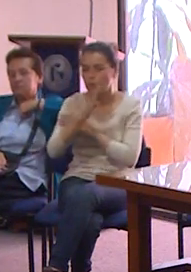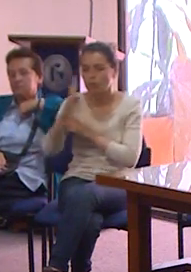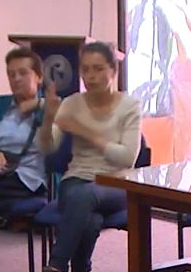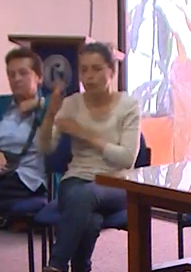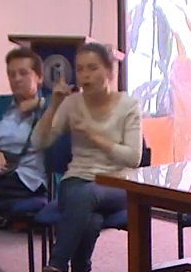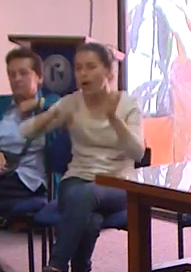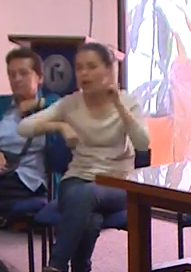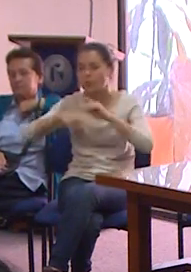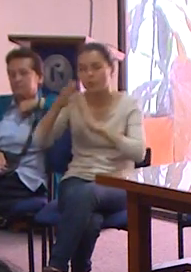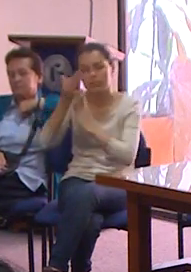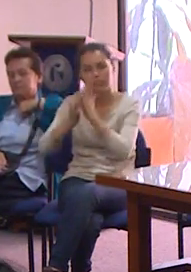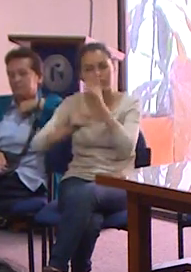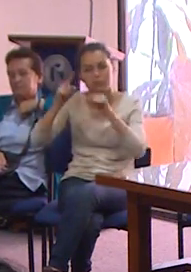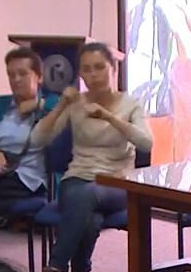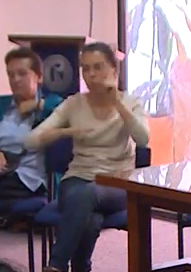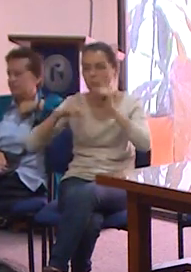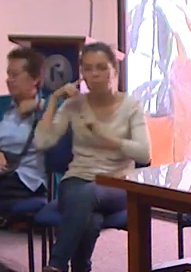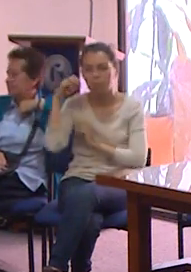tesis que no se